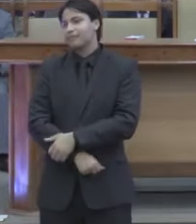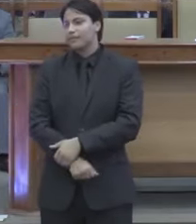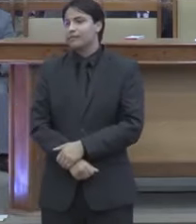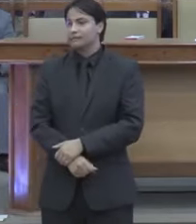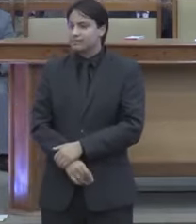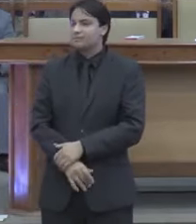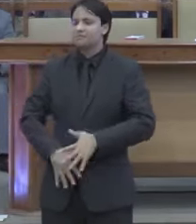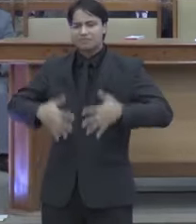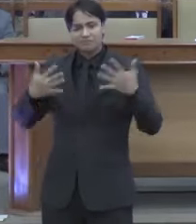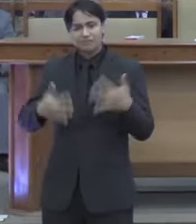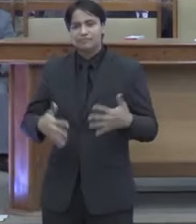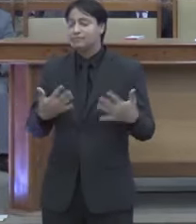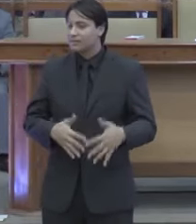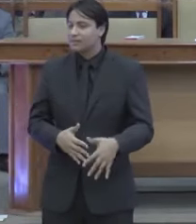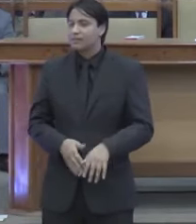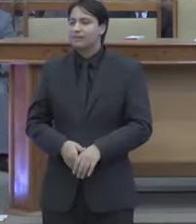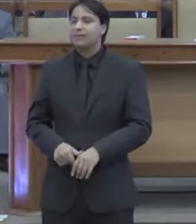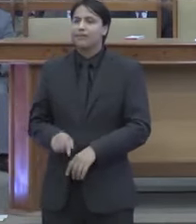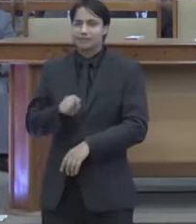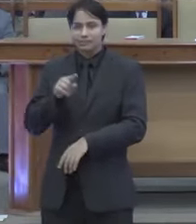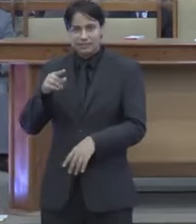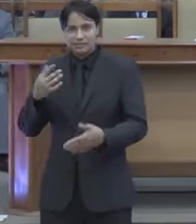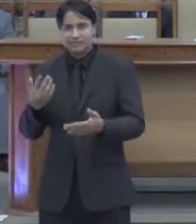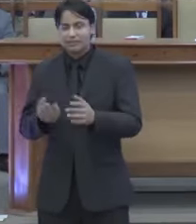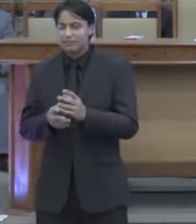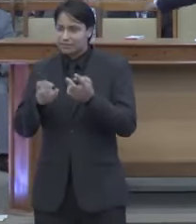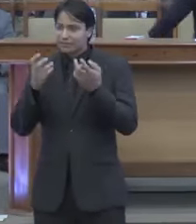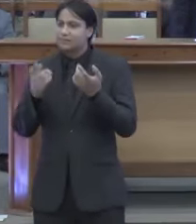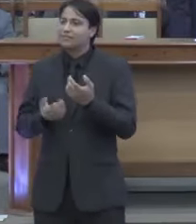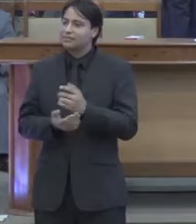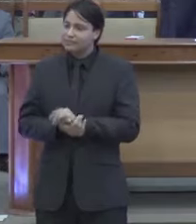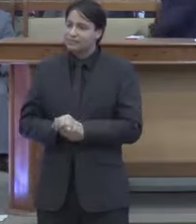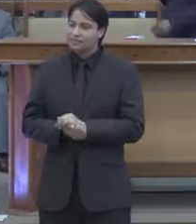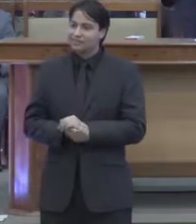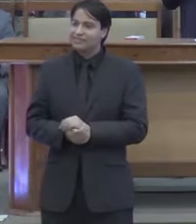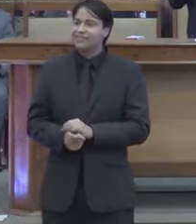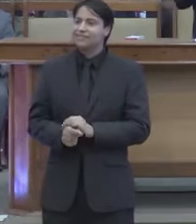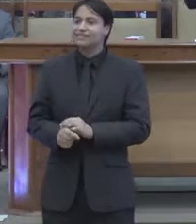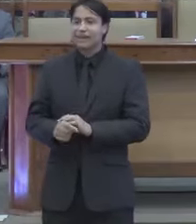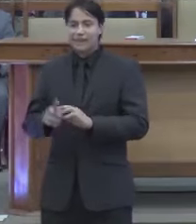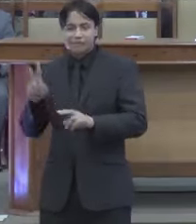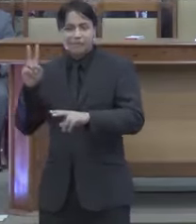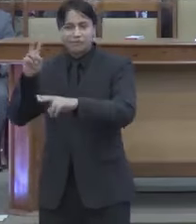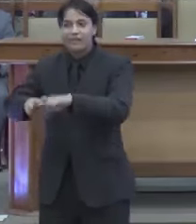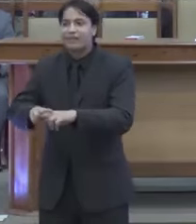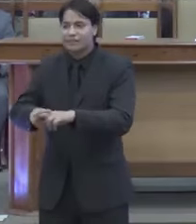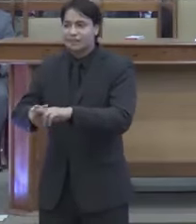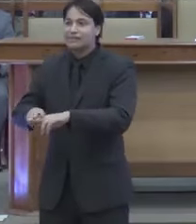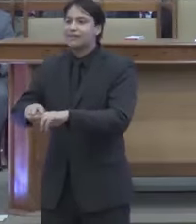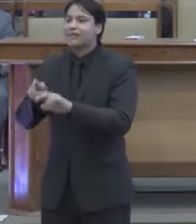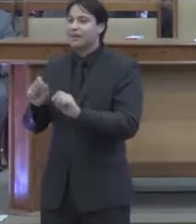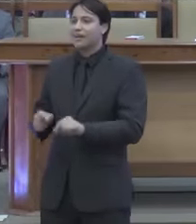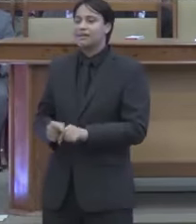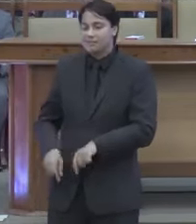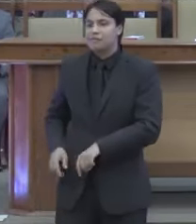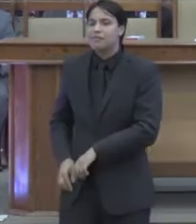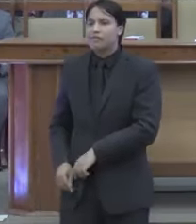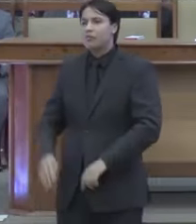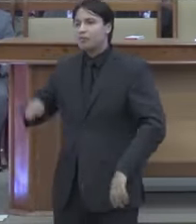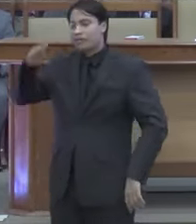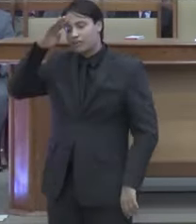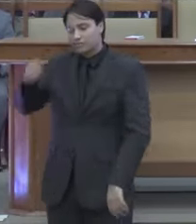Eita, irmão, as autoridades disseram: vamos prender o homem está na festa, está lá em João 7, não está? Aí foram prender o homem. Quando chegaram lá, os soldados com a espada aqui do